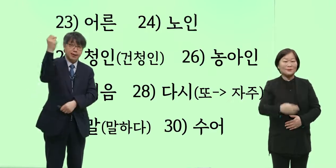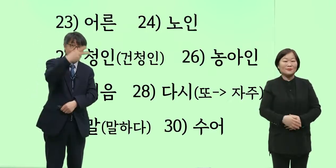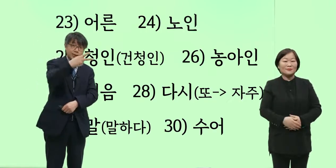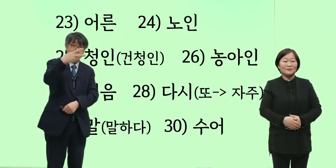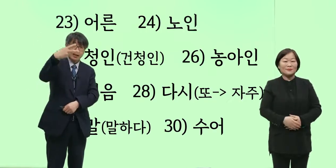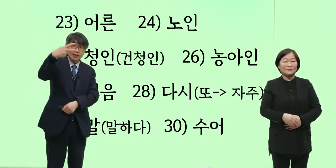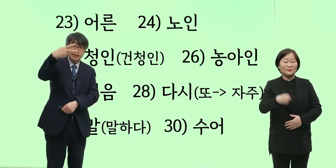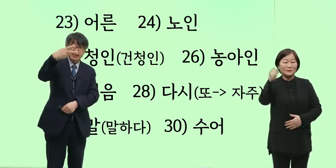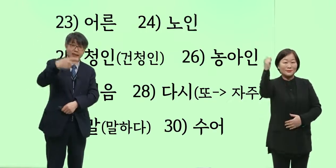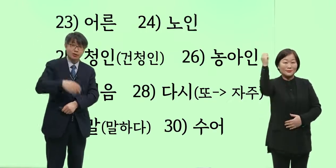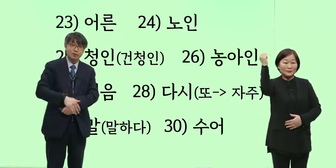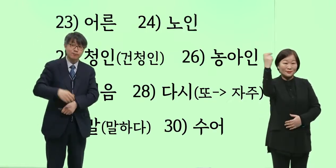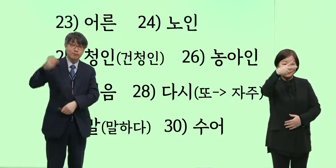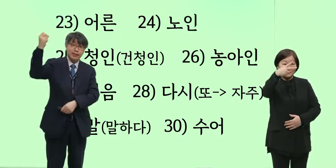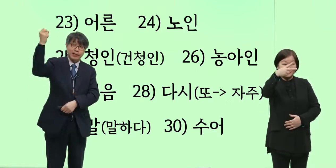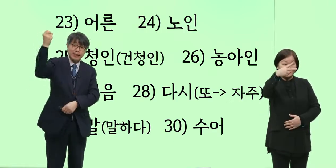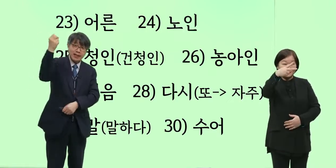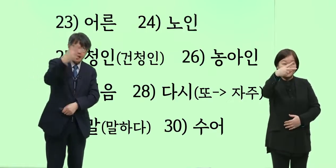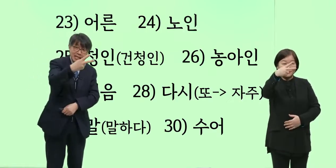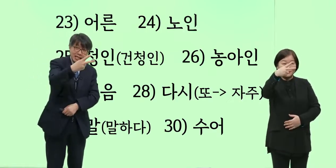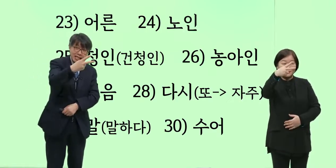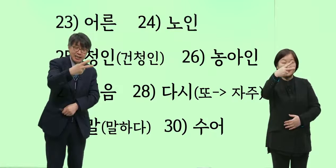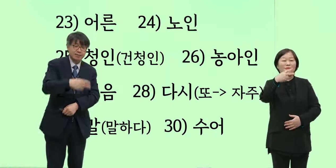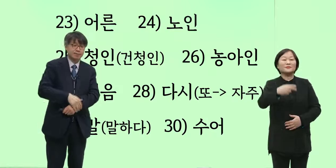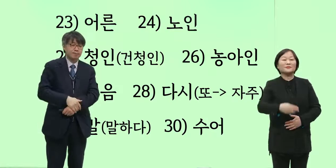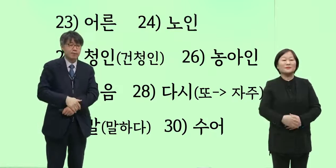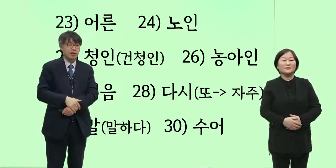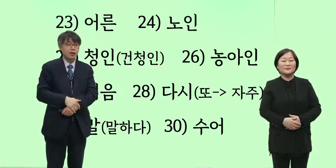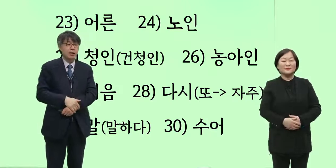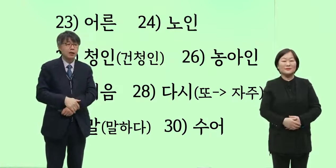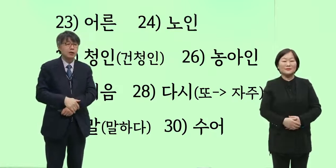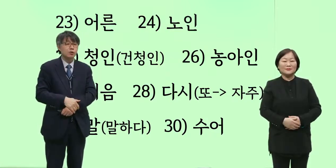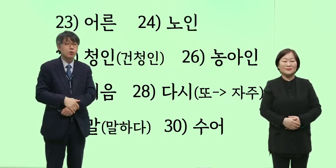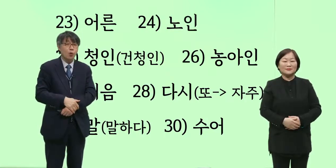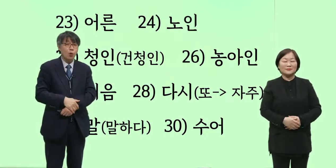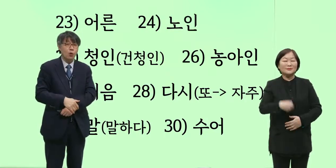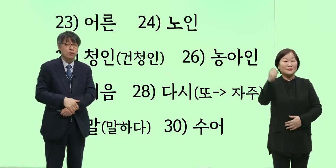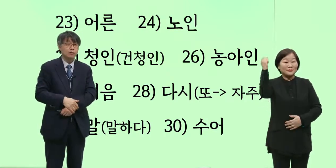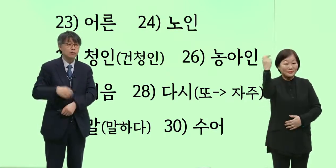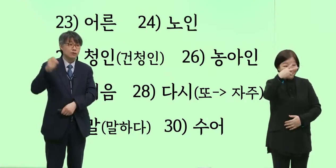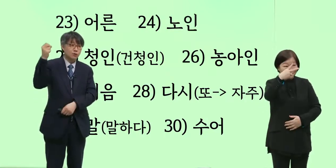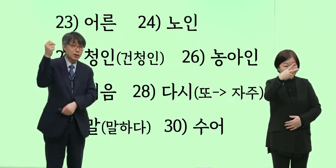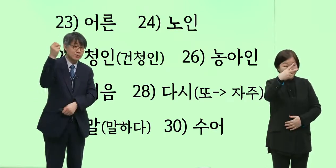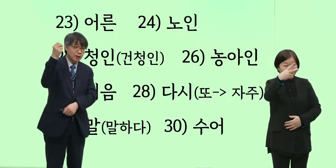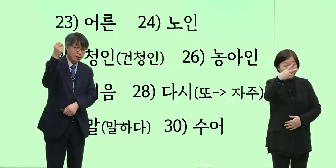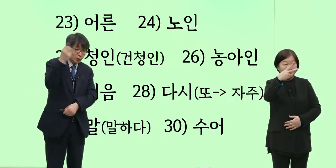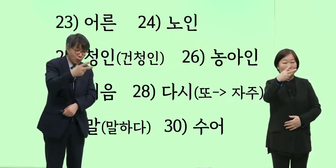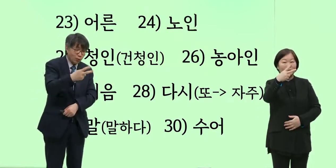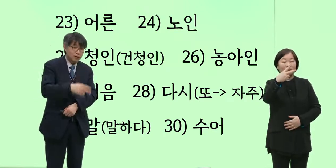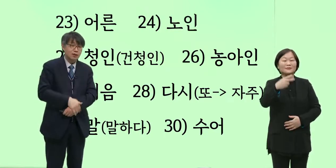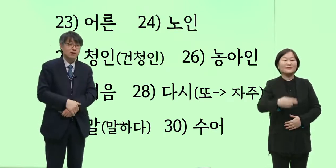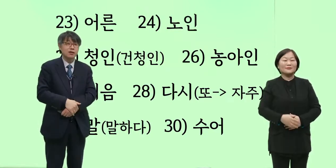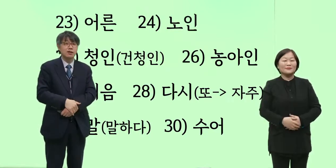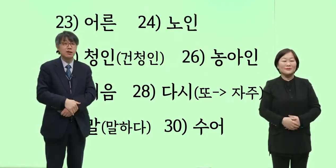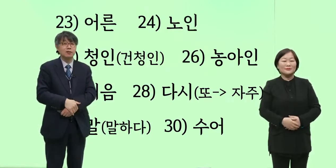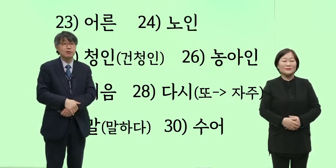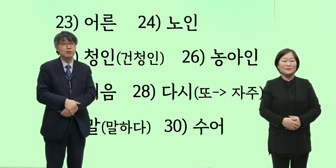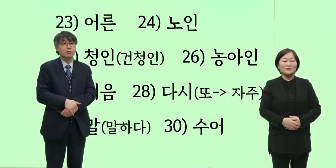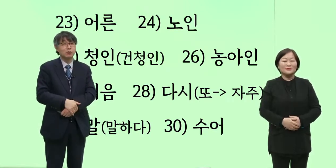다시입니다. 이게 디귿이잖아요. 그죠? 다시. 그 다음에 또. 똑같습니다. 또. 근데 이게